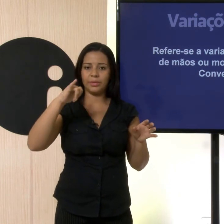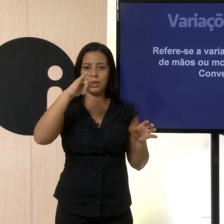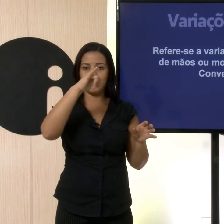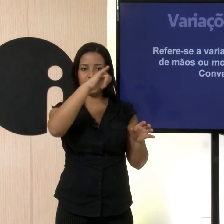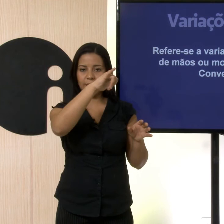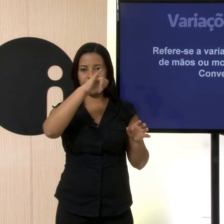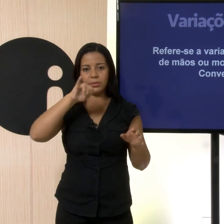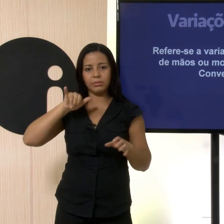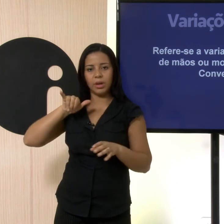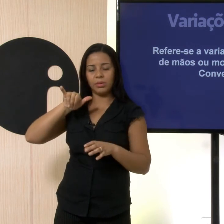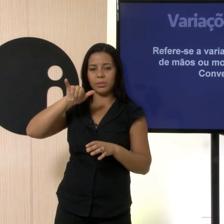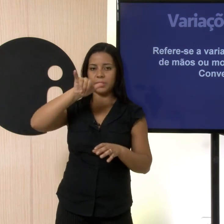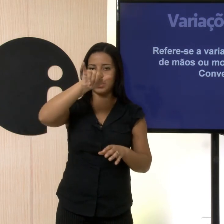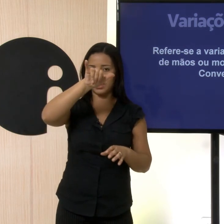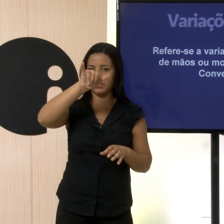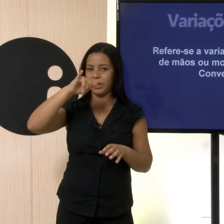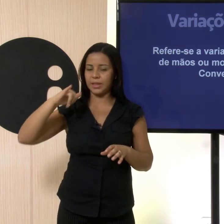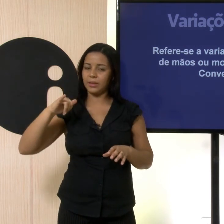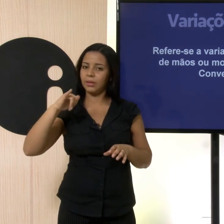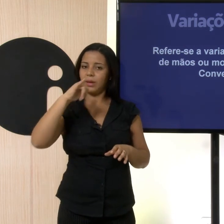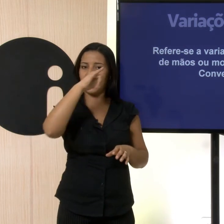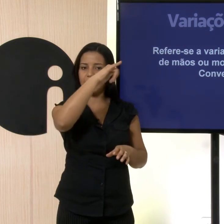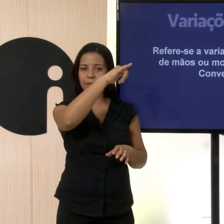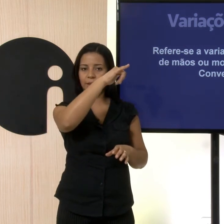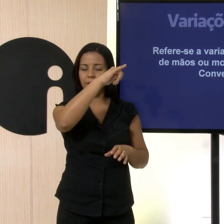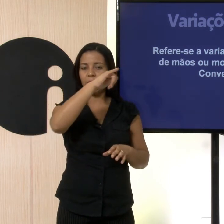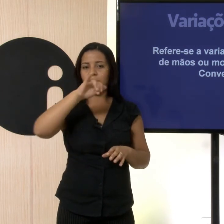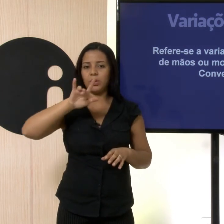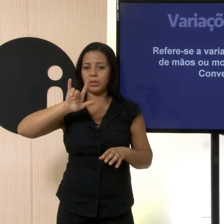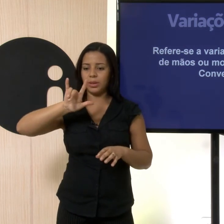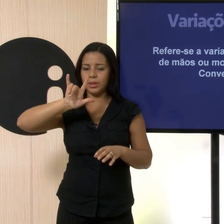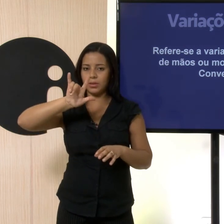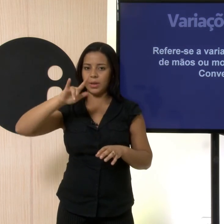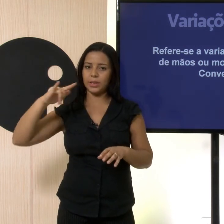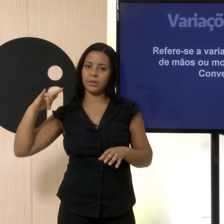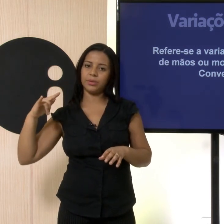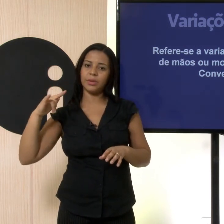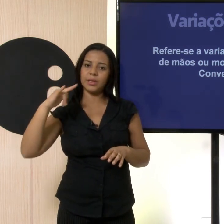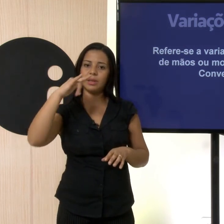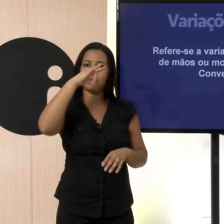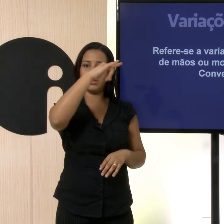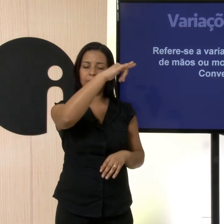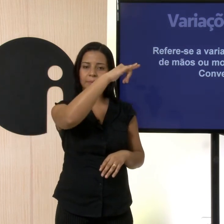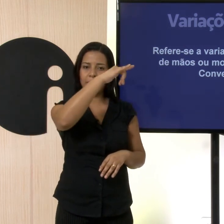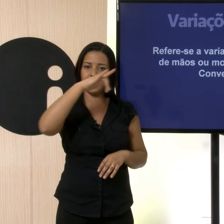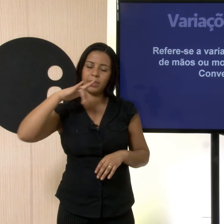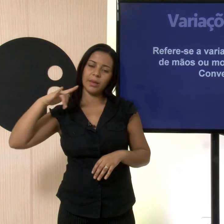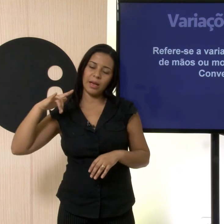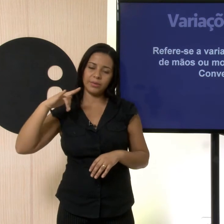Avião assim, algumas pessoas que fazem assim, e outras com essa configuração.